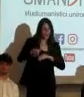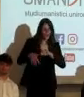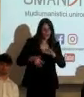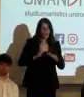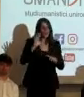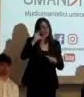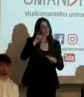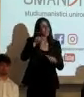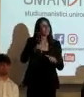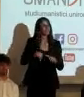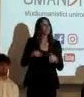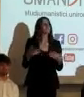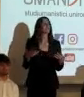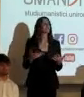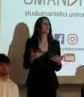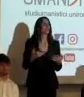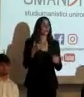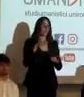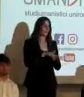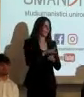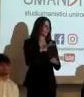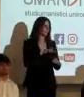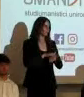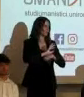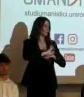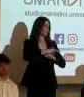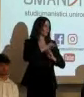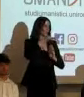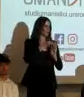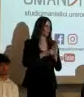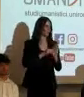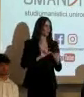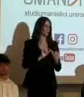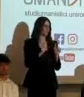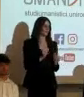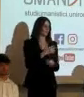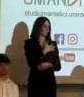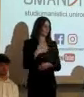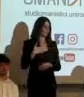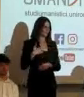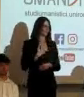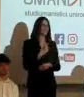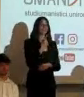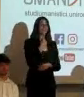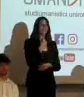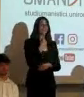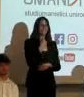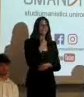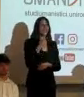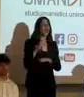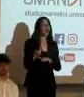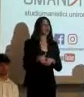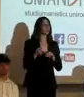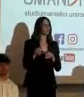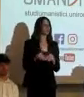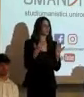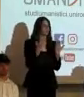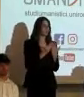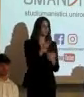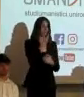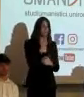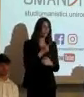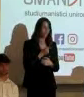sotto con metodo rigoroso, con un metodo ormai sempre più scientifico. Quindi chi di voi vuole studiare archeologia, come anche storia